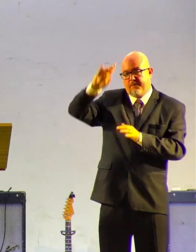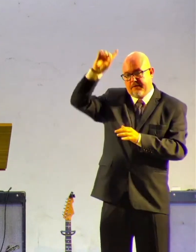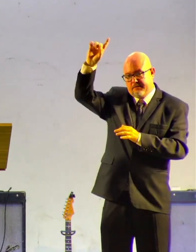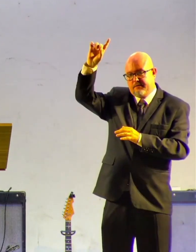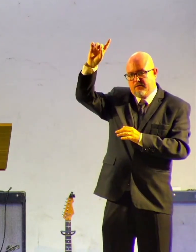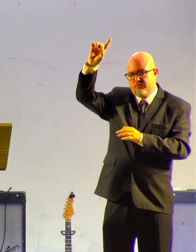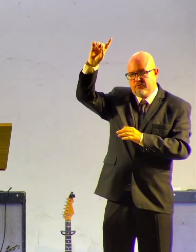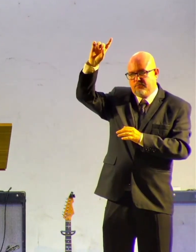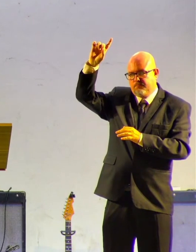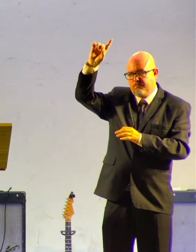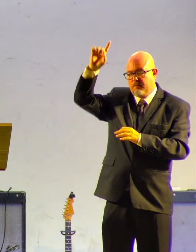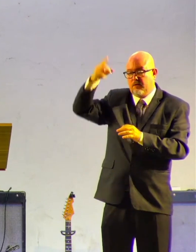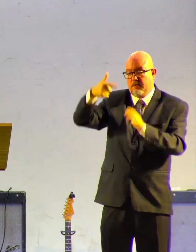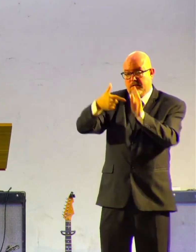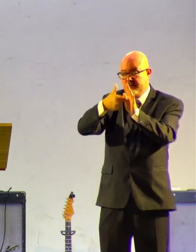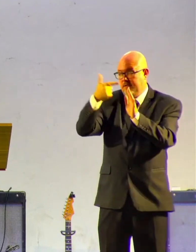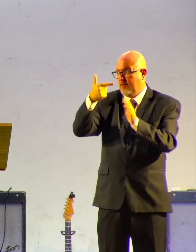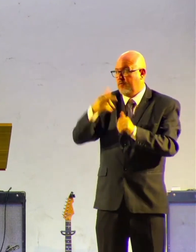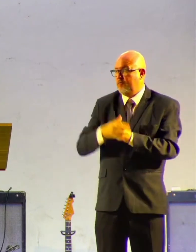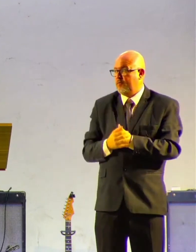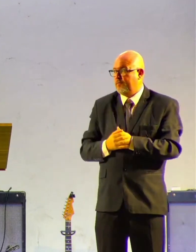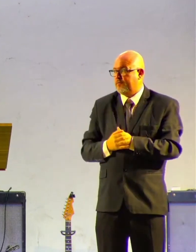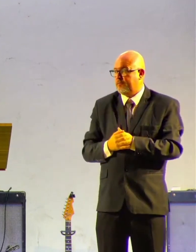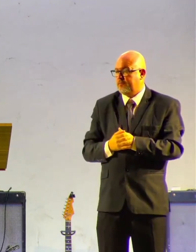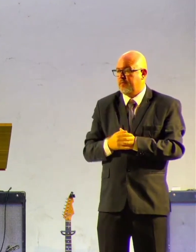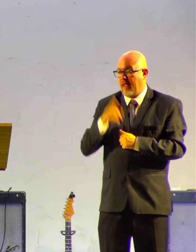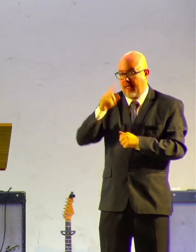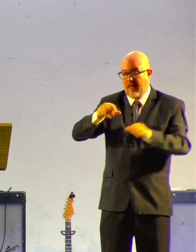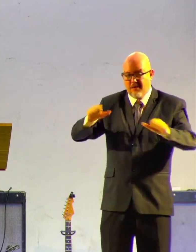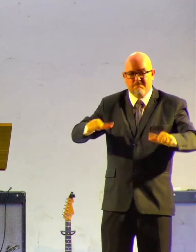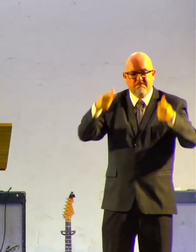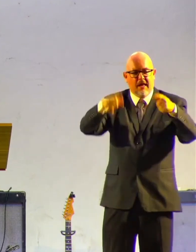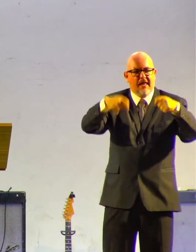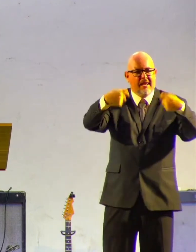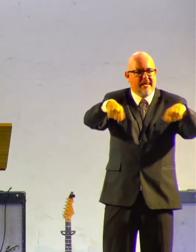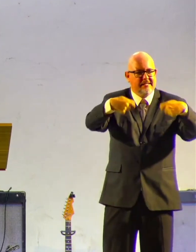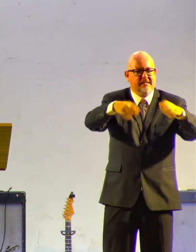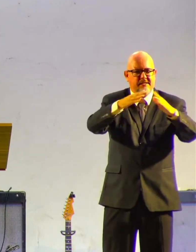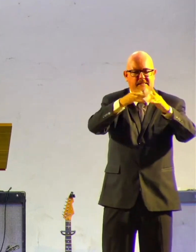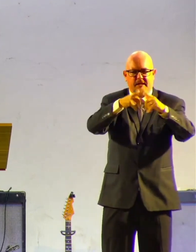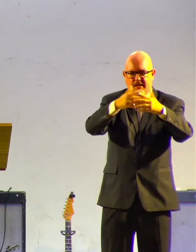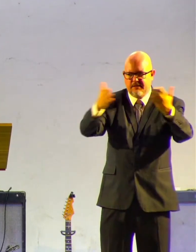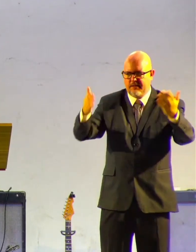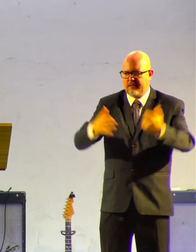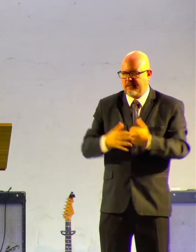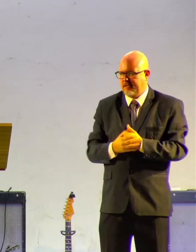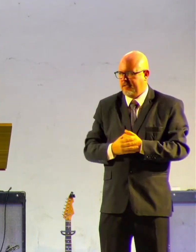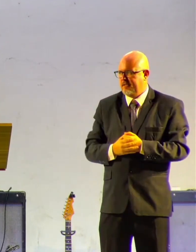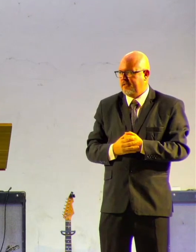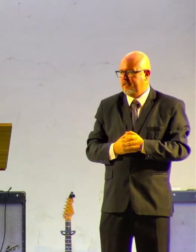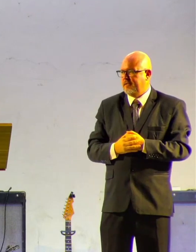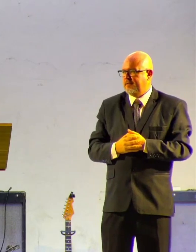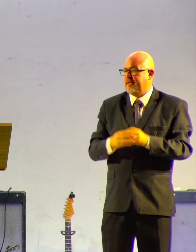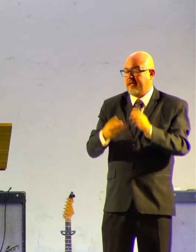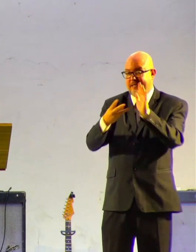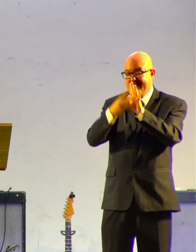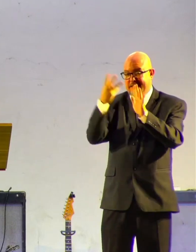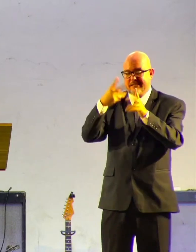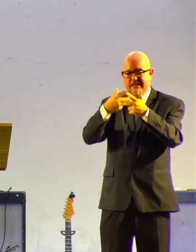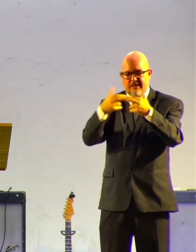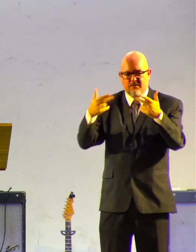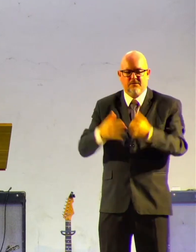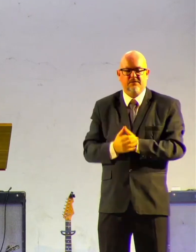Deus. Segundo, é que o avivamento é uma necessidade da igreja. Mas há uma terceira coisa nesse